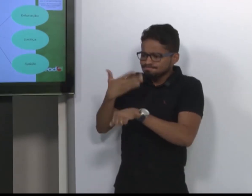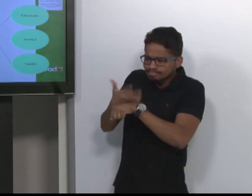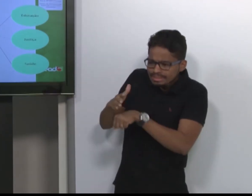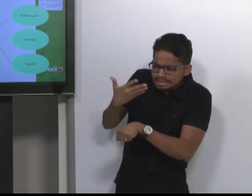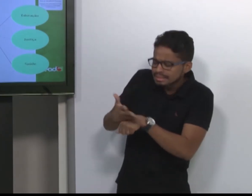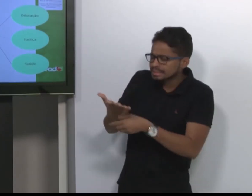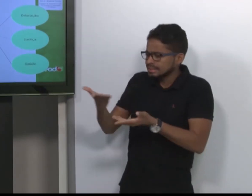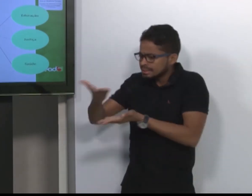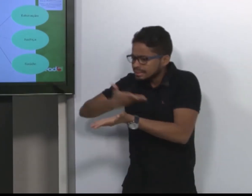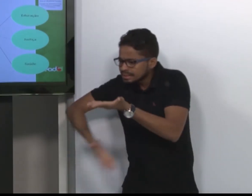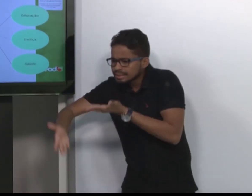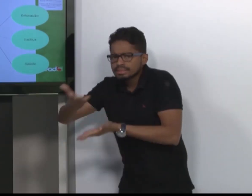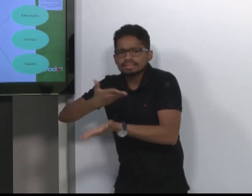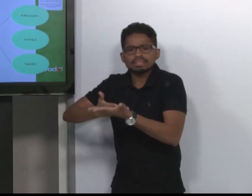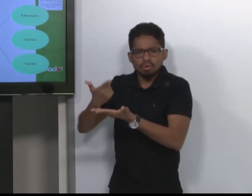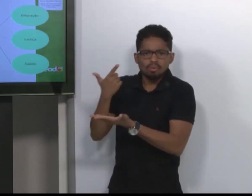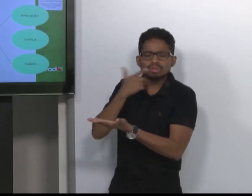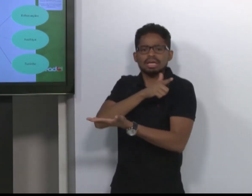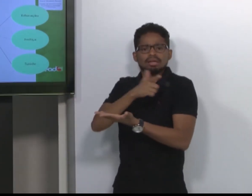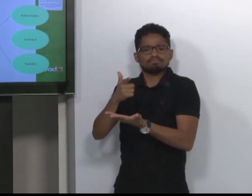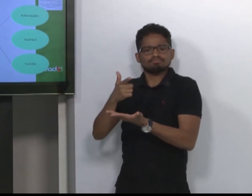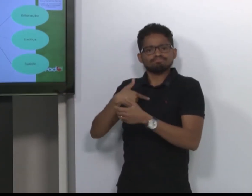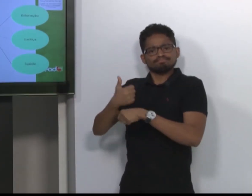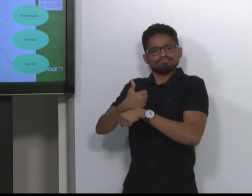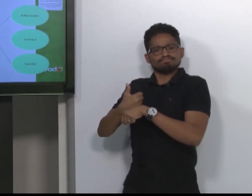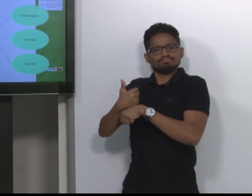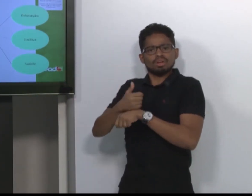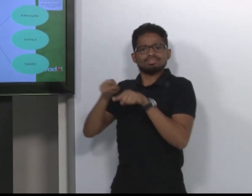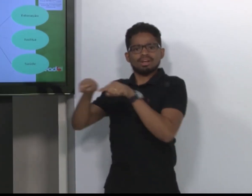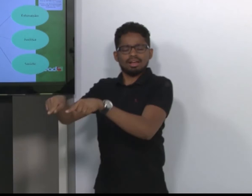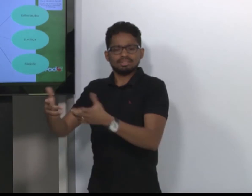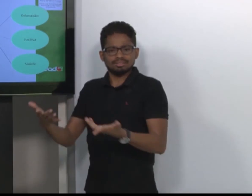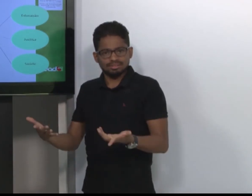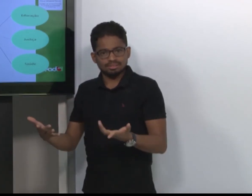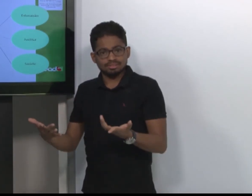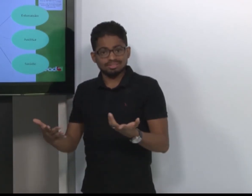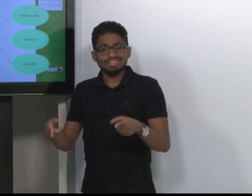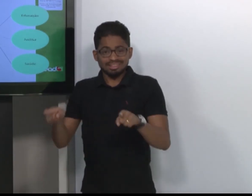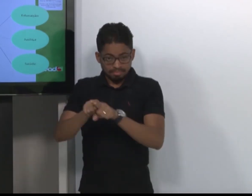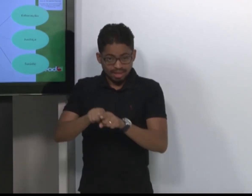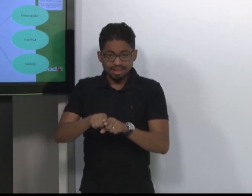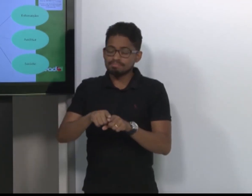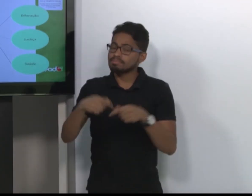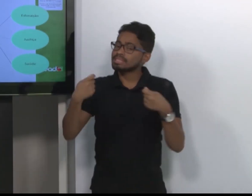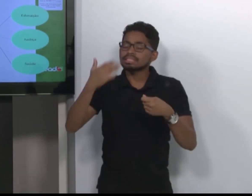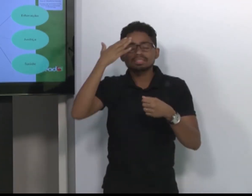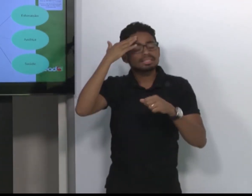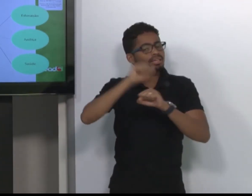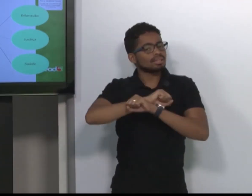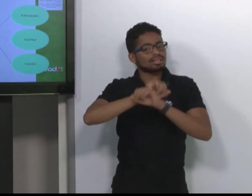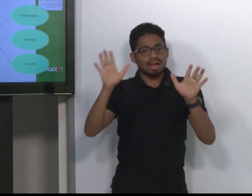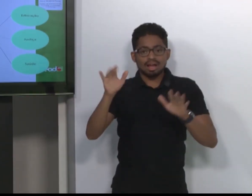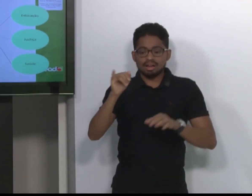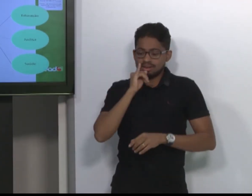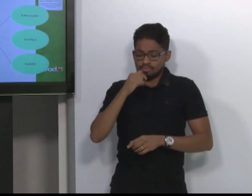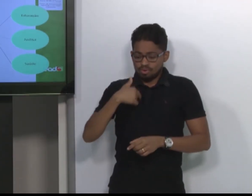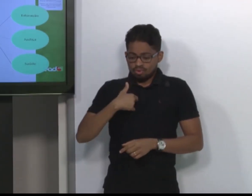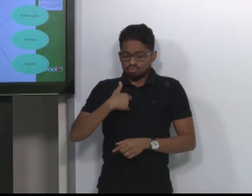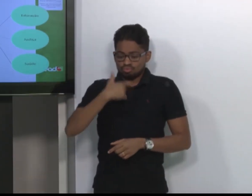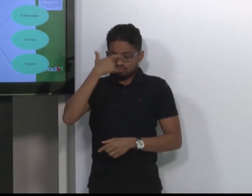em uma área. Então, é necessário ter claramente que eu atuo no espaço escolar, mas eu